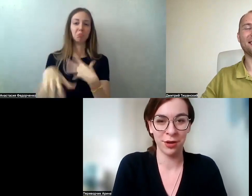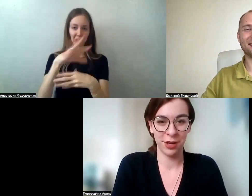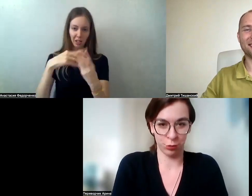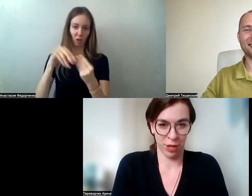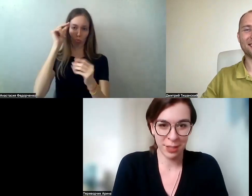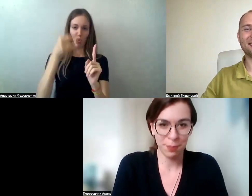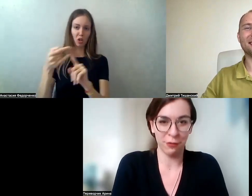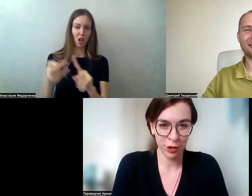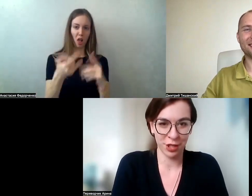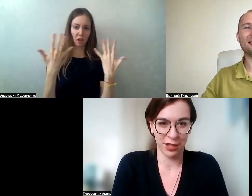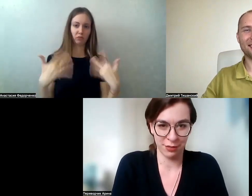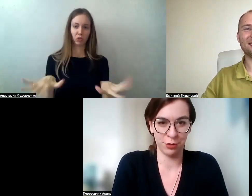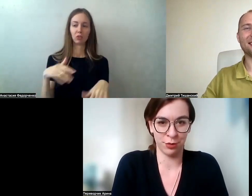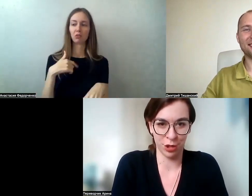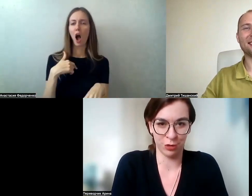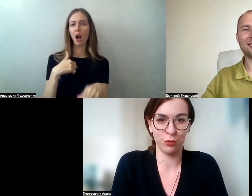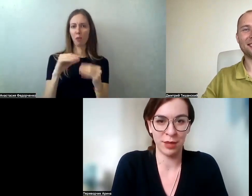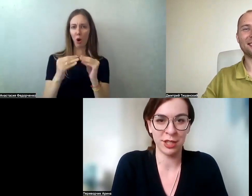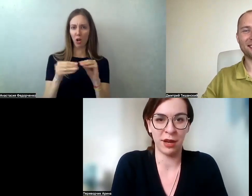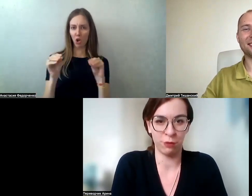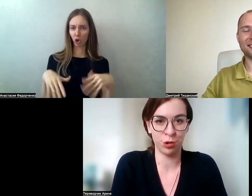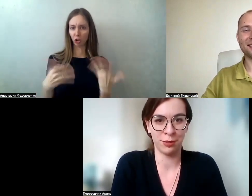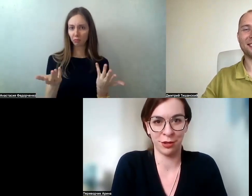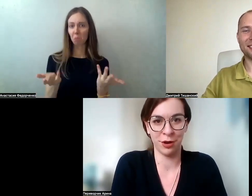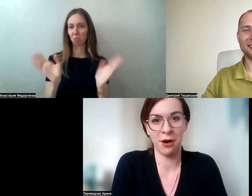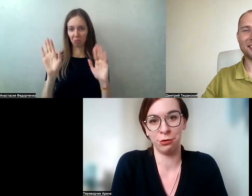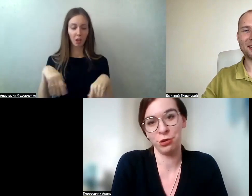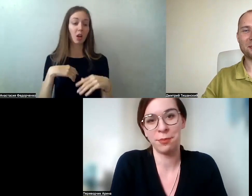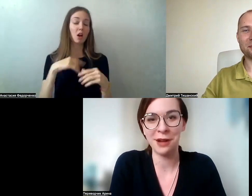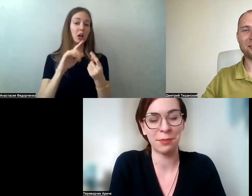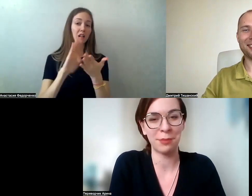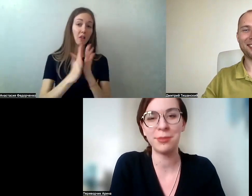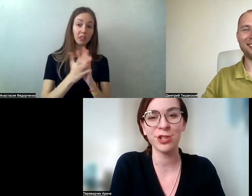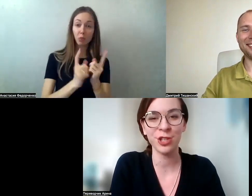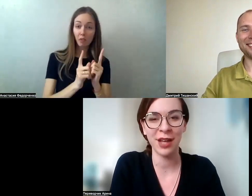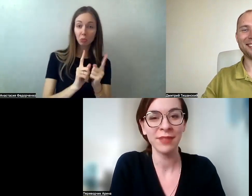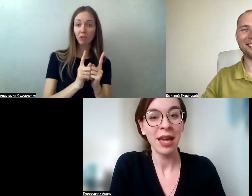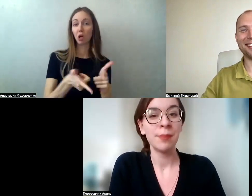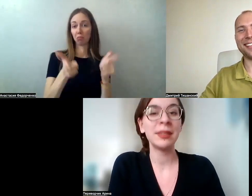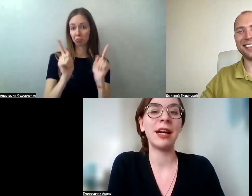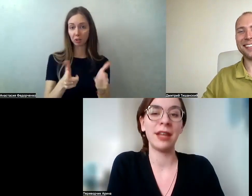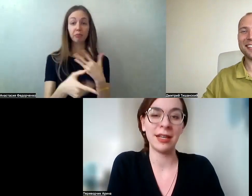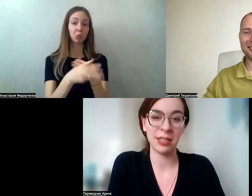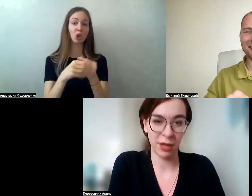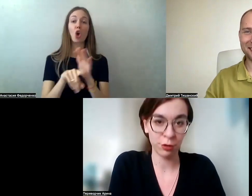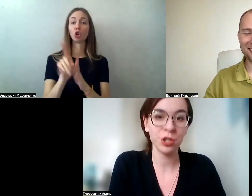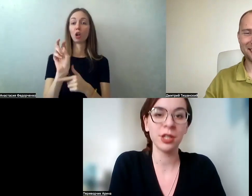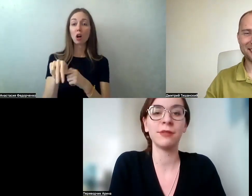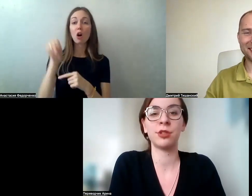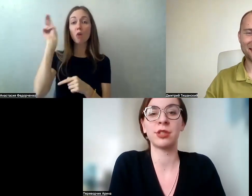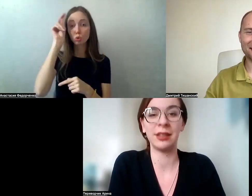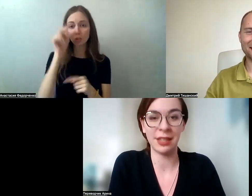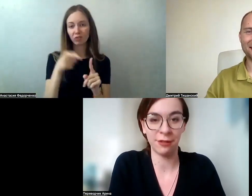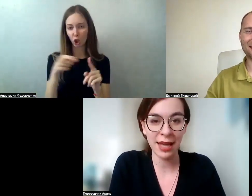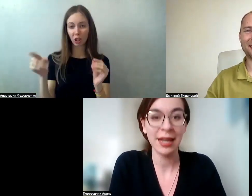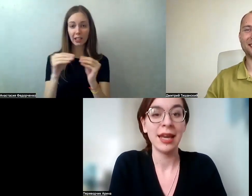могу. Найди переводчика, и мы будем через Zoom вместе с переводчиком. Я такая, правильно, проблема решена. Мы договорились с переводчиком,